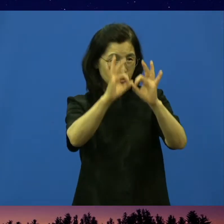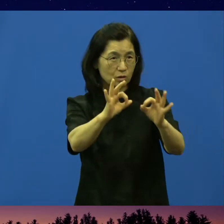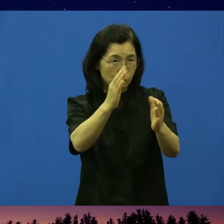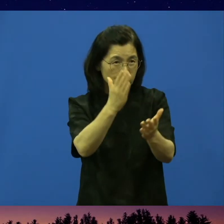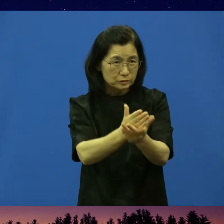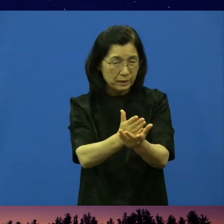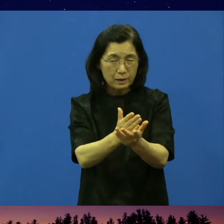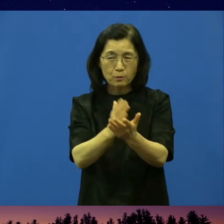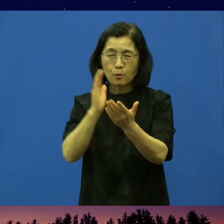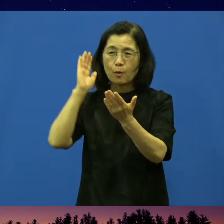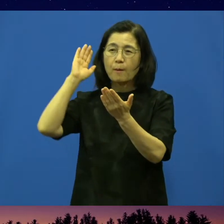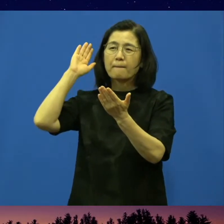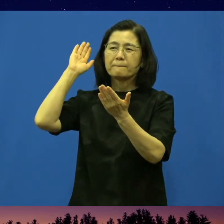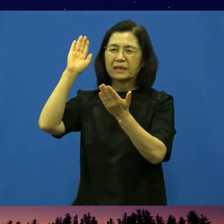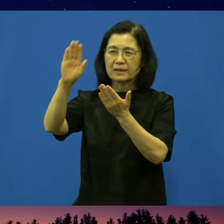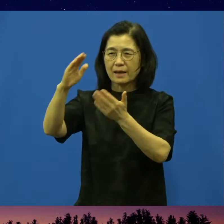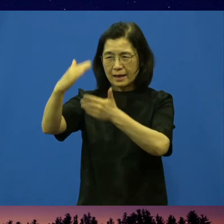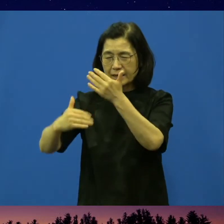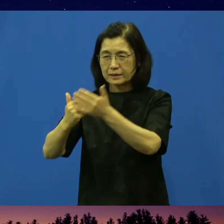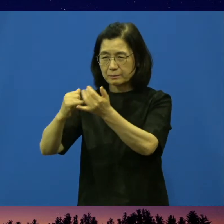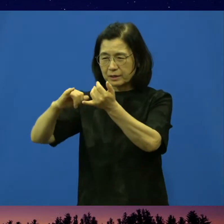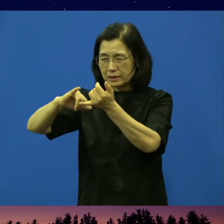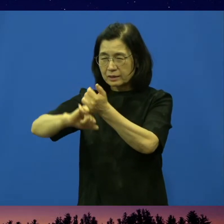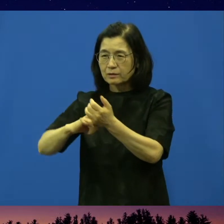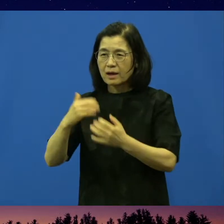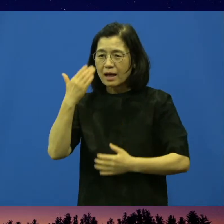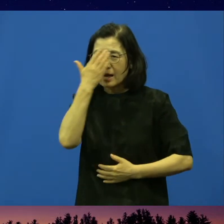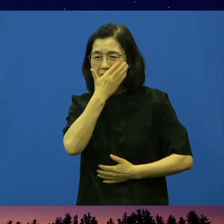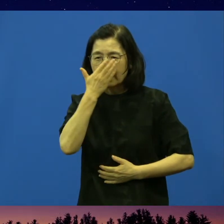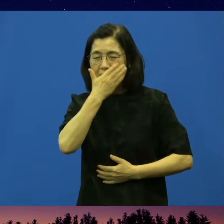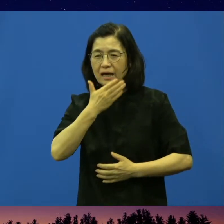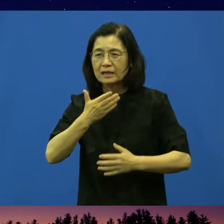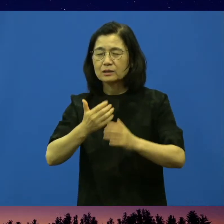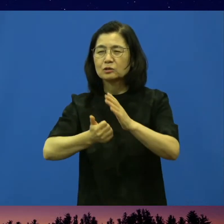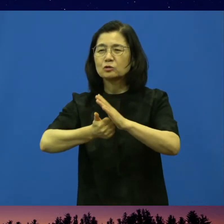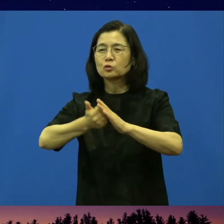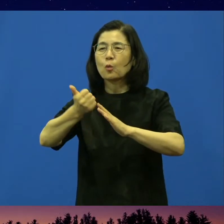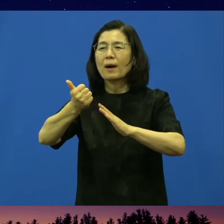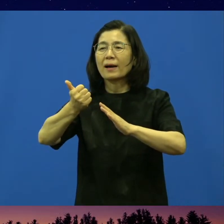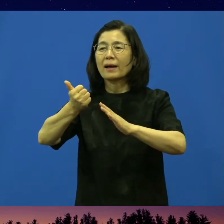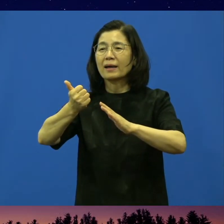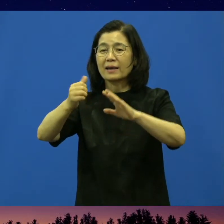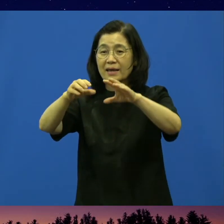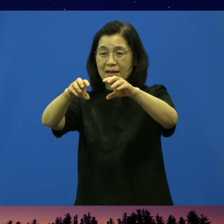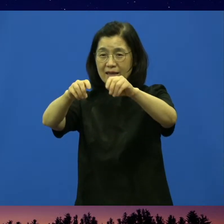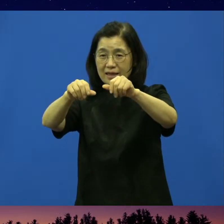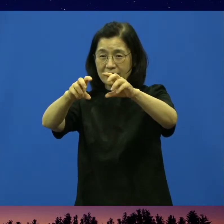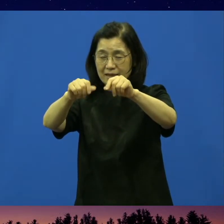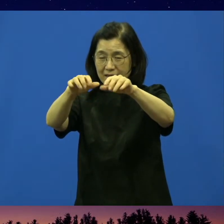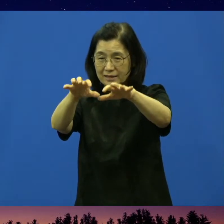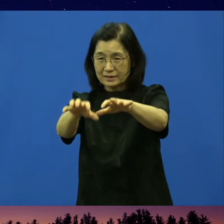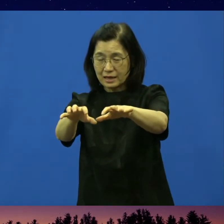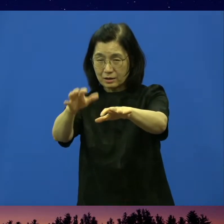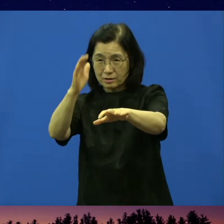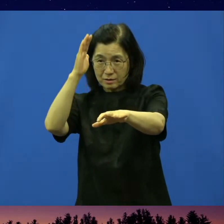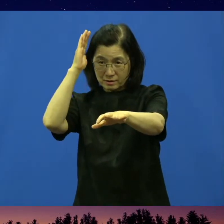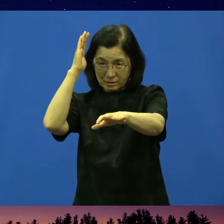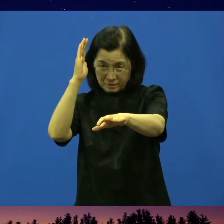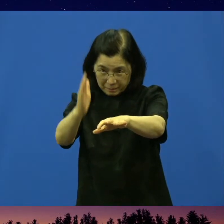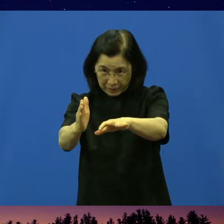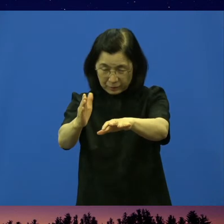미래 약속하신 그 가나안의 소망을 이루실 그 하나님을 바라보는 거예요.